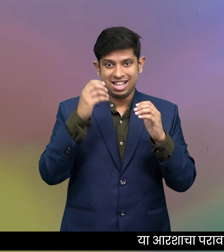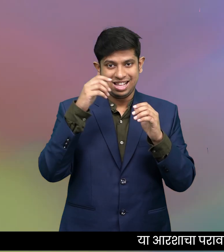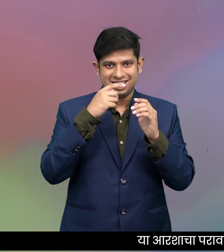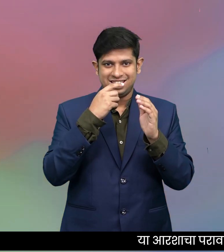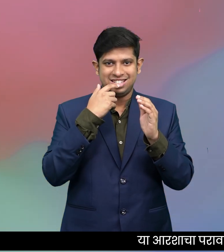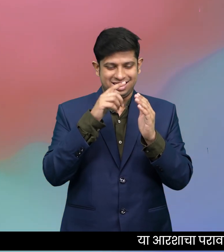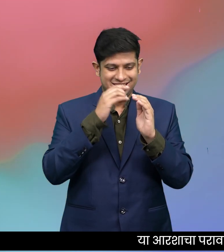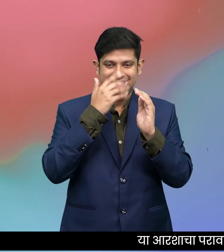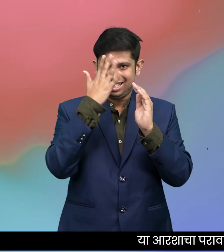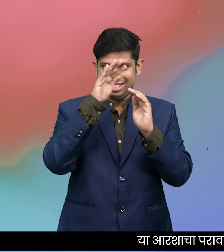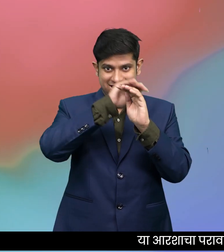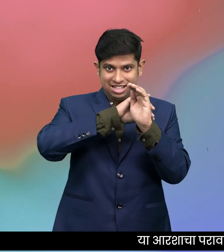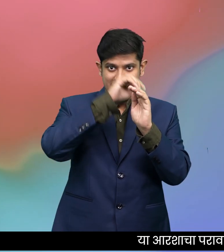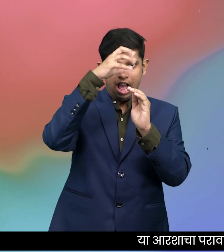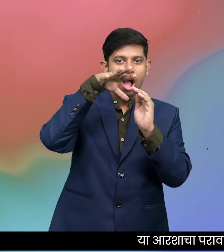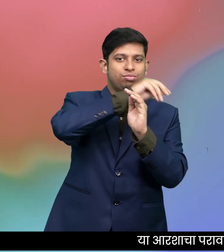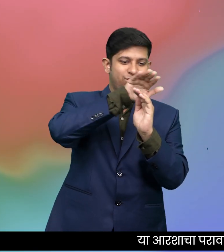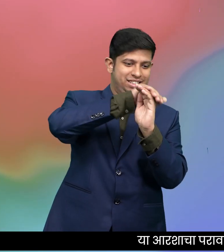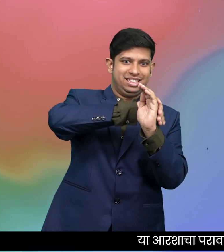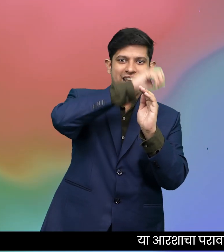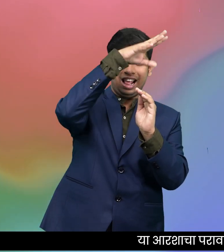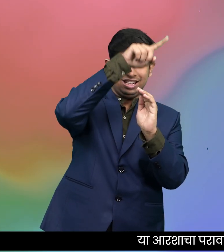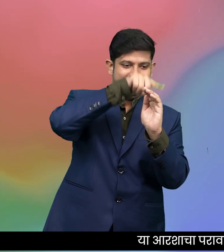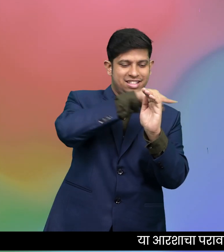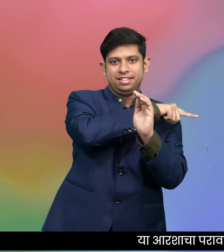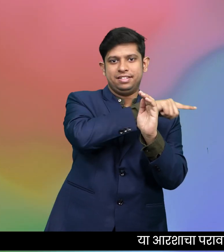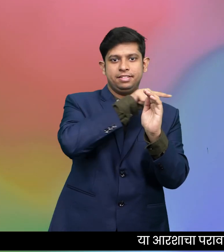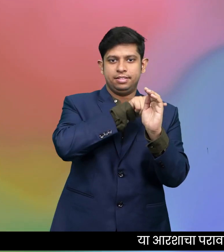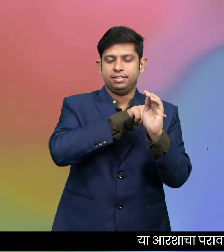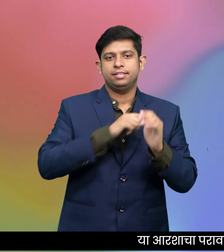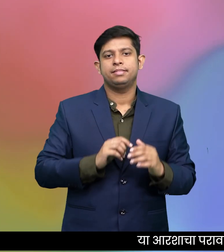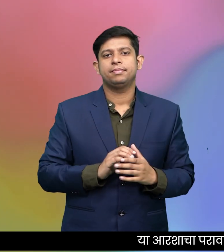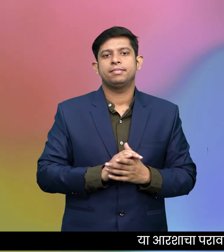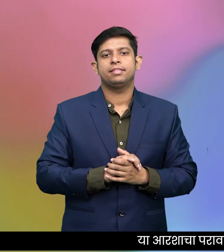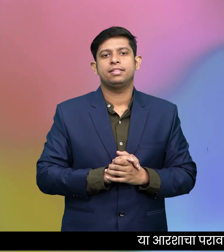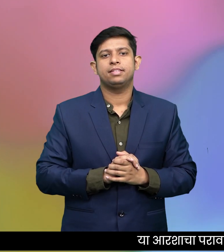Here, या the आरशाचा reflected परावर्तित side भाग of the बाहेरील mirror बाजूस is असतो. outside.